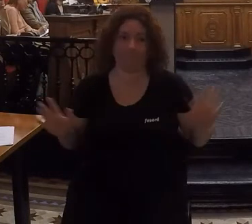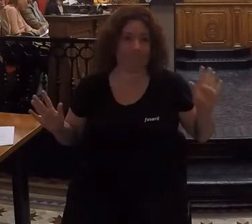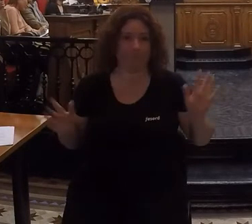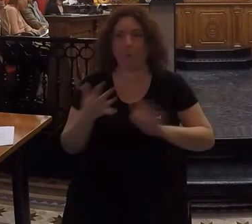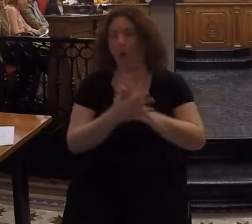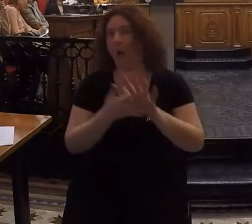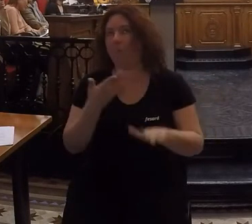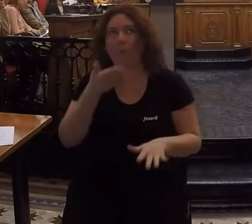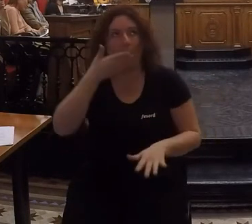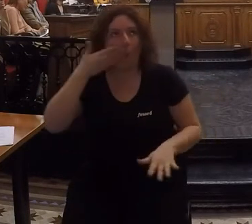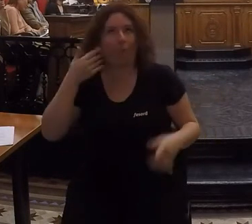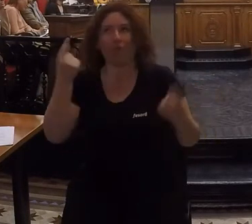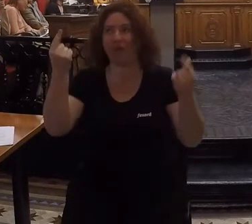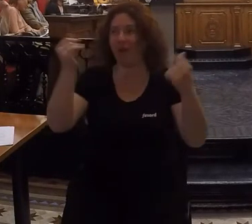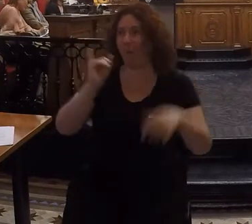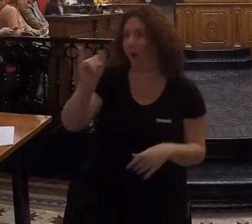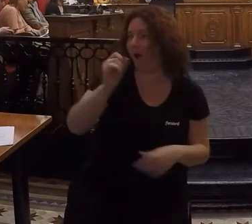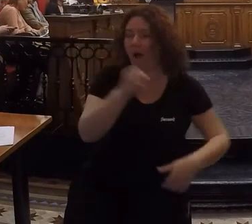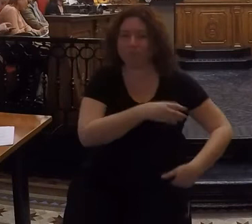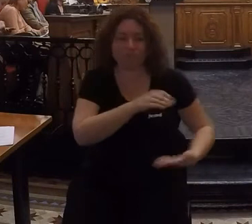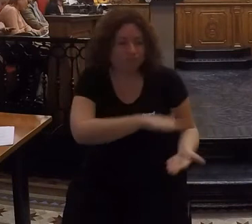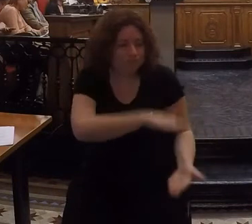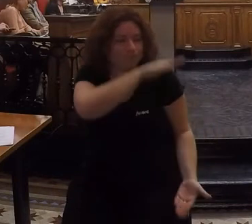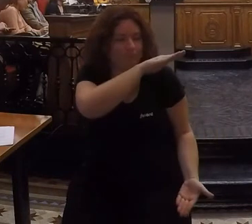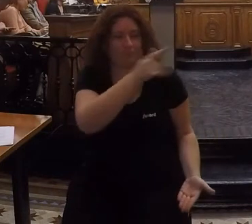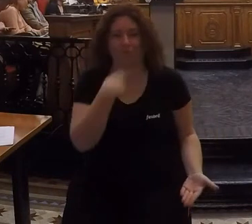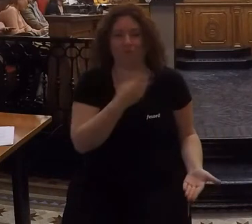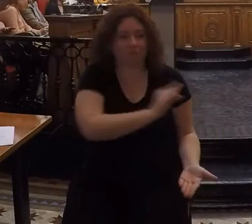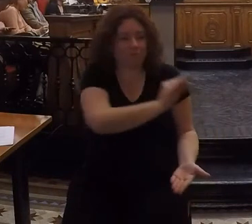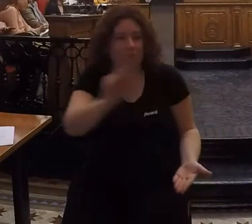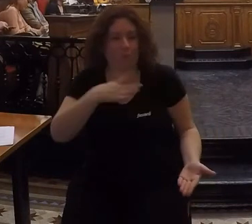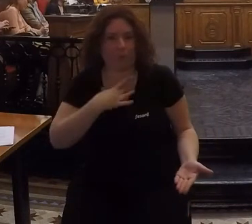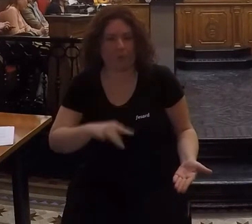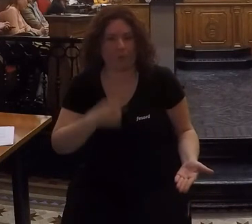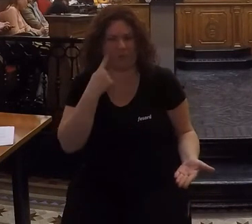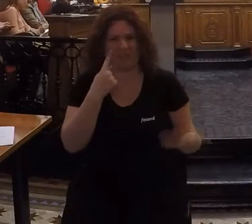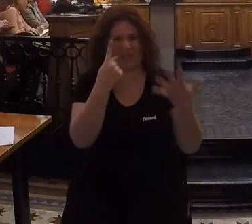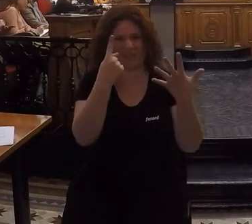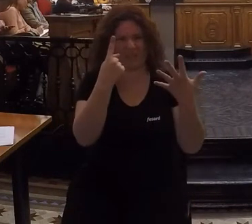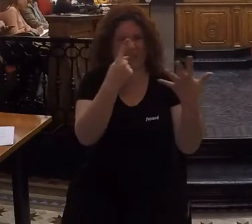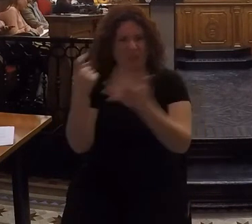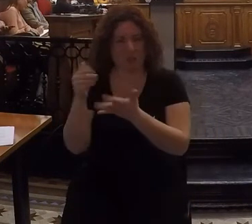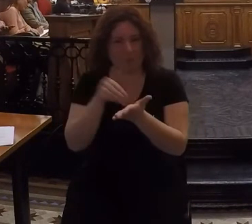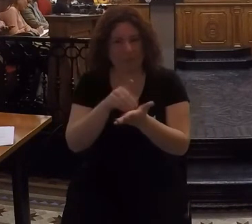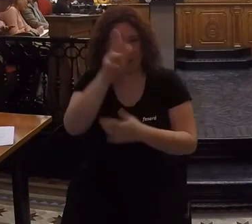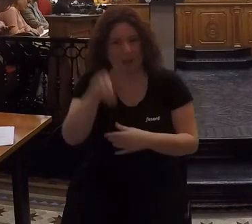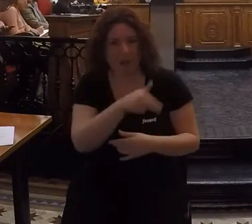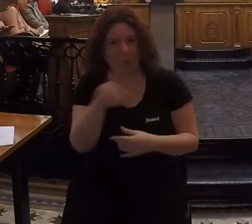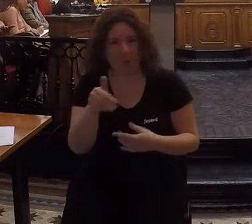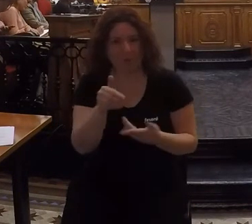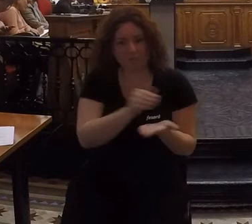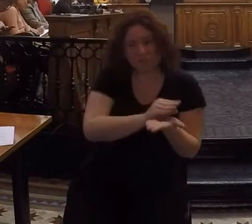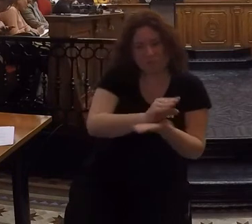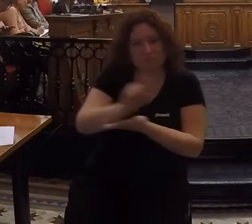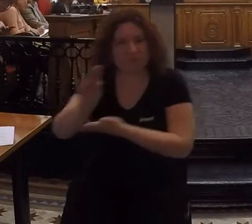para invertir y vemos cómo se van 600.000 euros para peatonalizar la corredora, algo importantísimo, pero que tiene que pagarle una empresa que